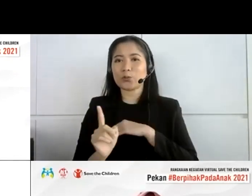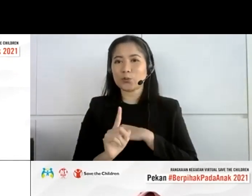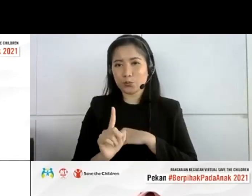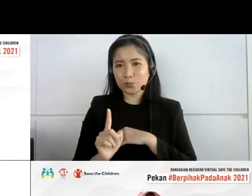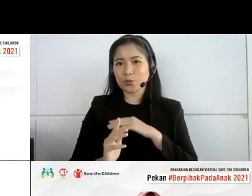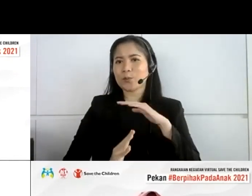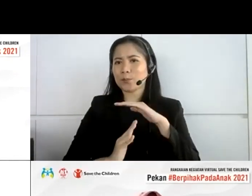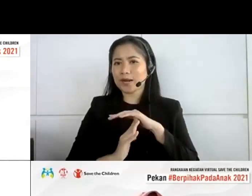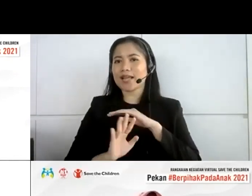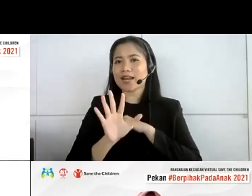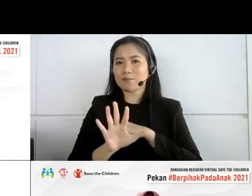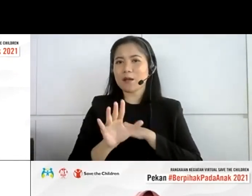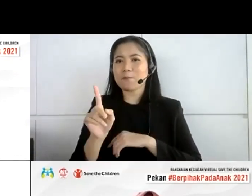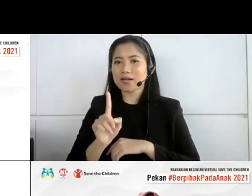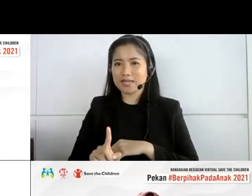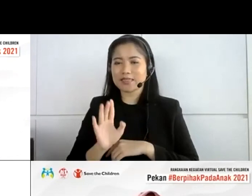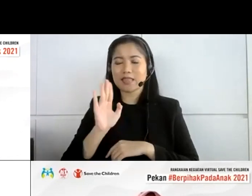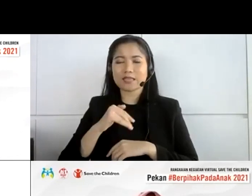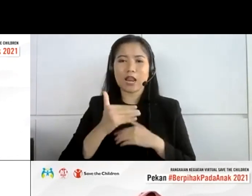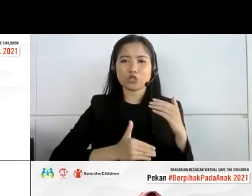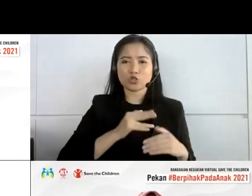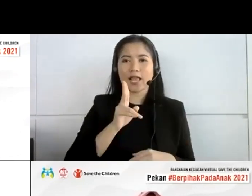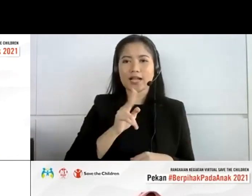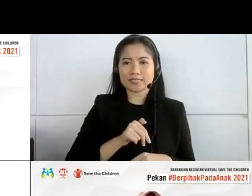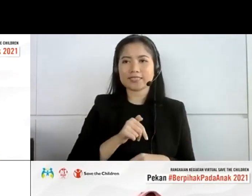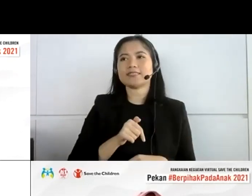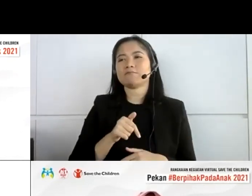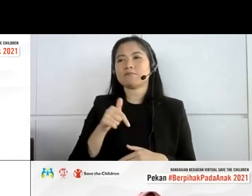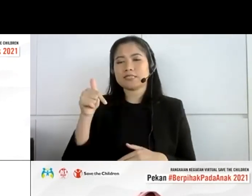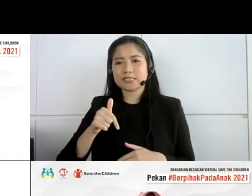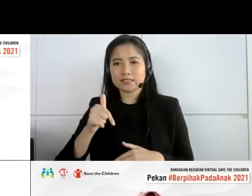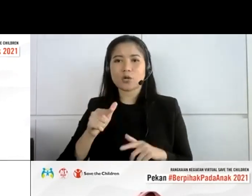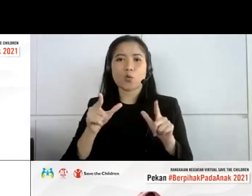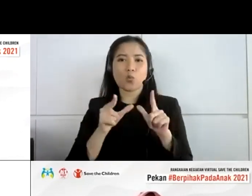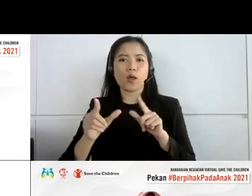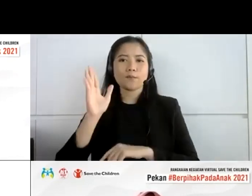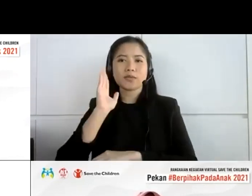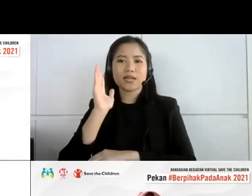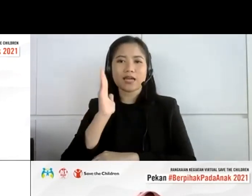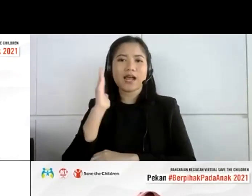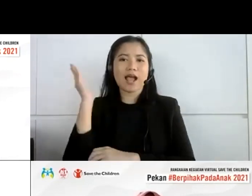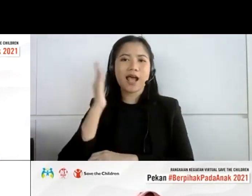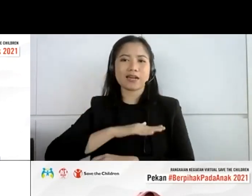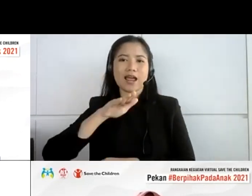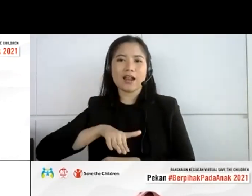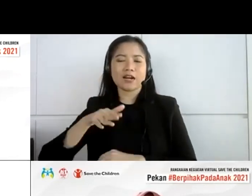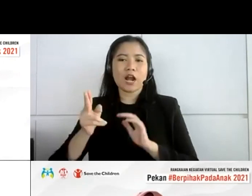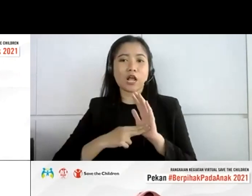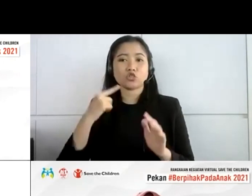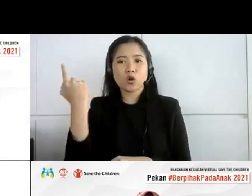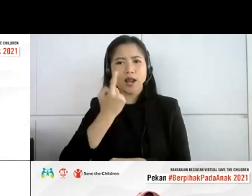Selama 5 menit. Nanti ada sesi lanjutan masih dalam rangkaian webinar Hari Anak Nasional. Nanti akan